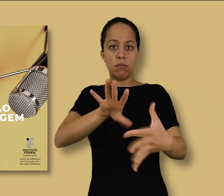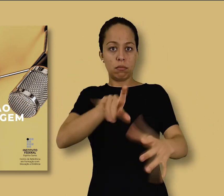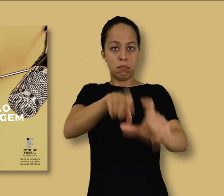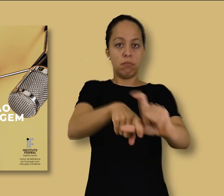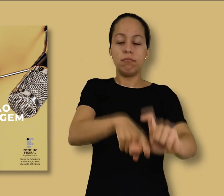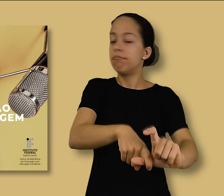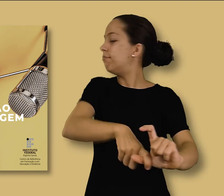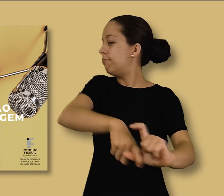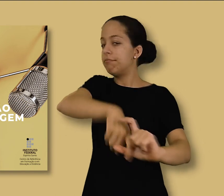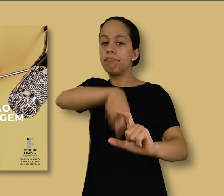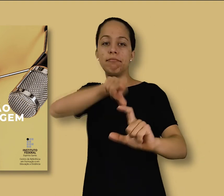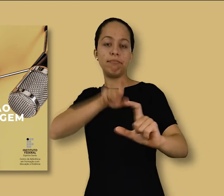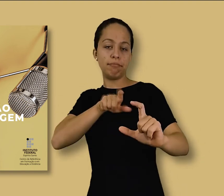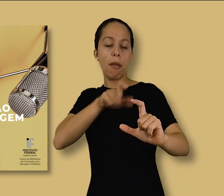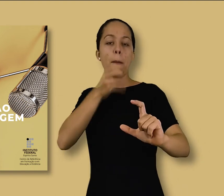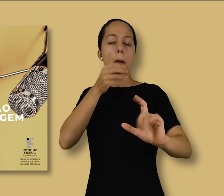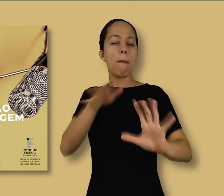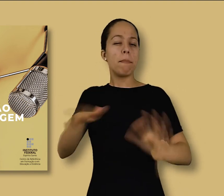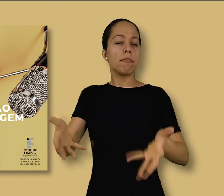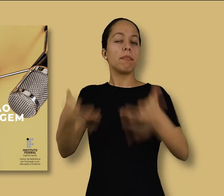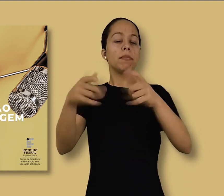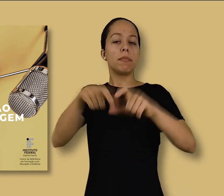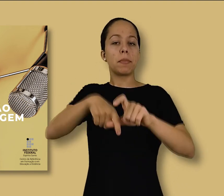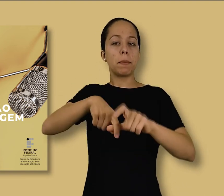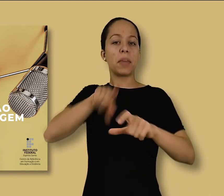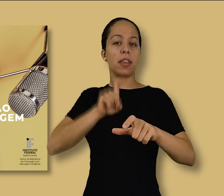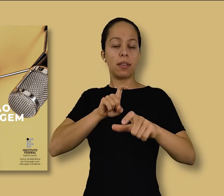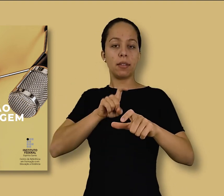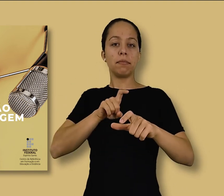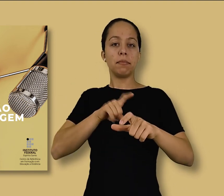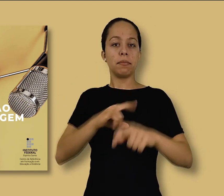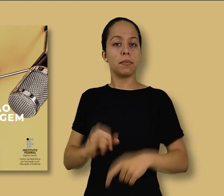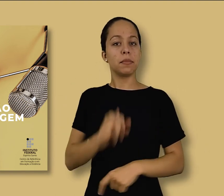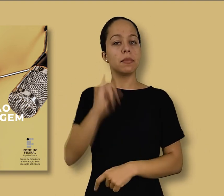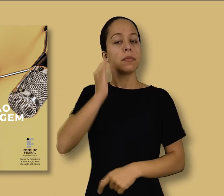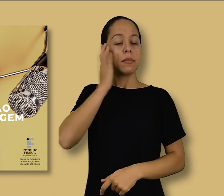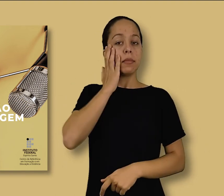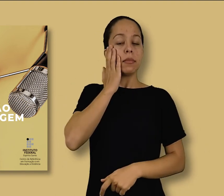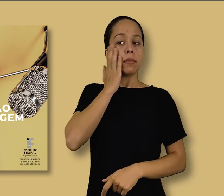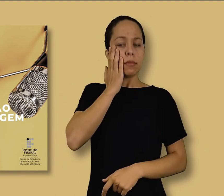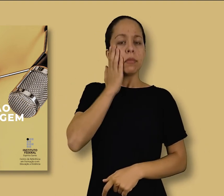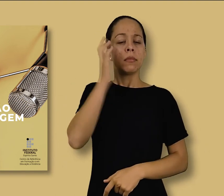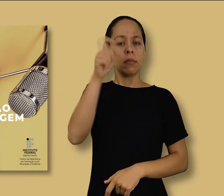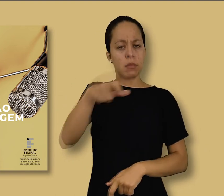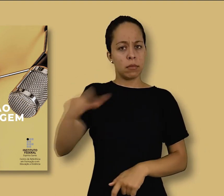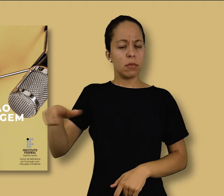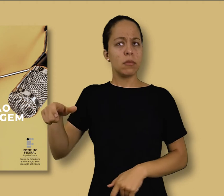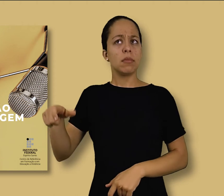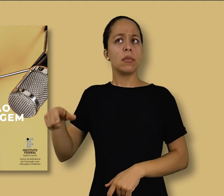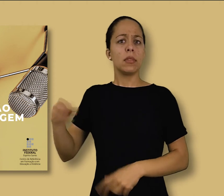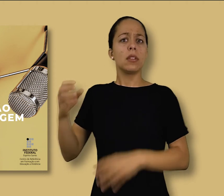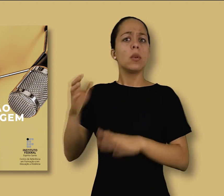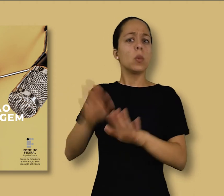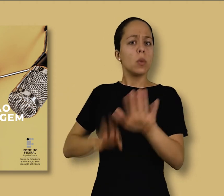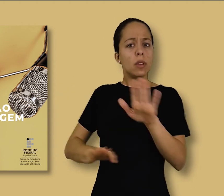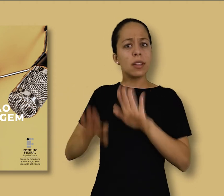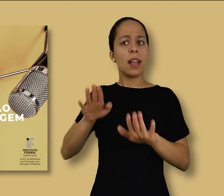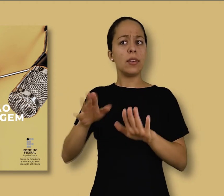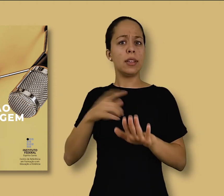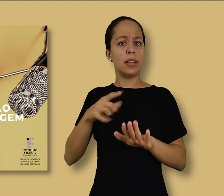sobre as práticas desmedicalizar antes disso patologizantes que caminham na contramão